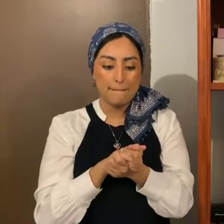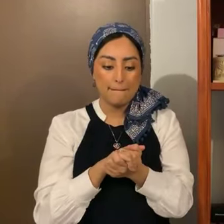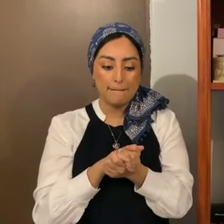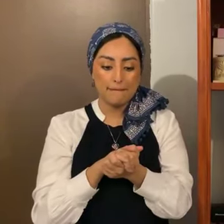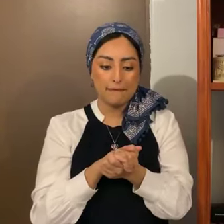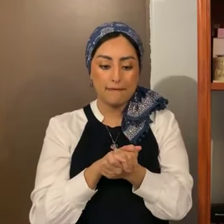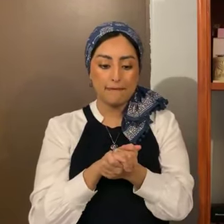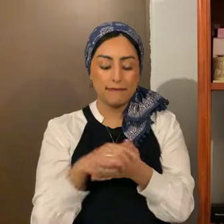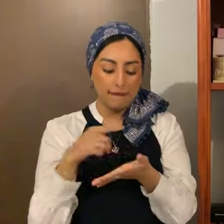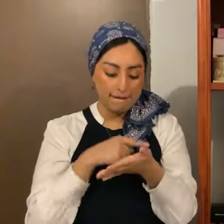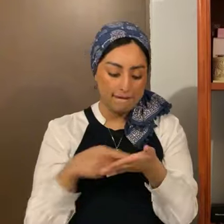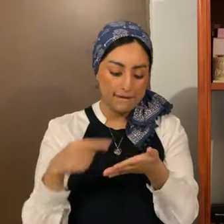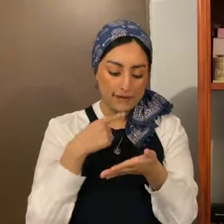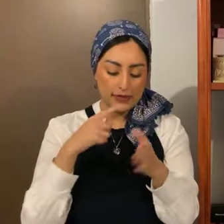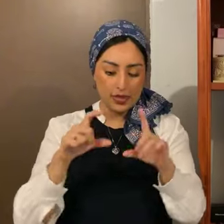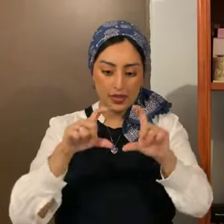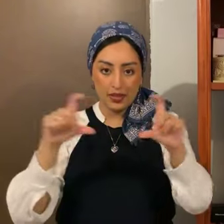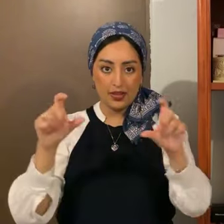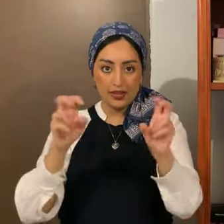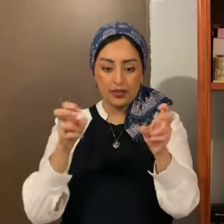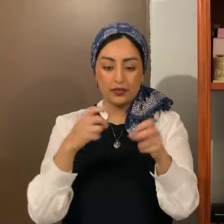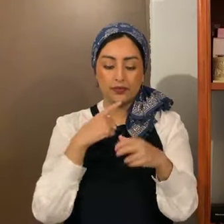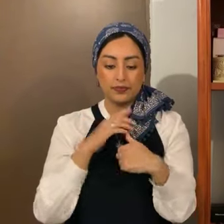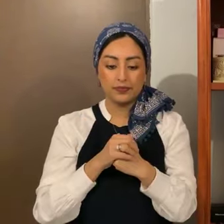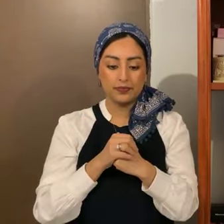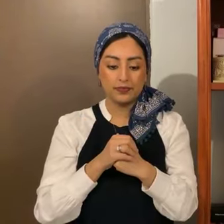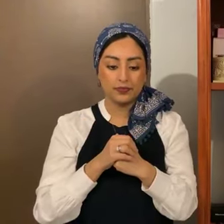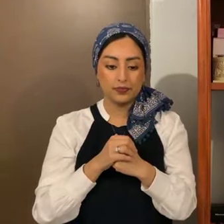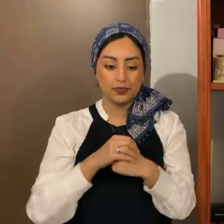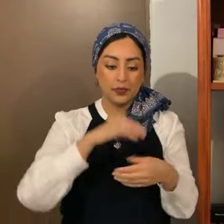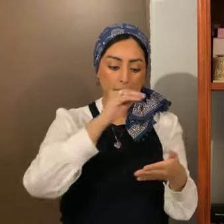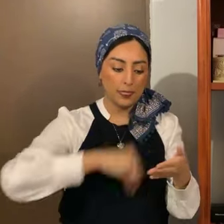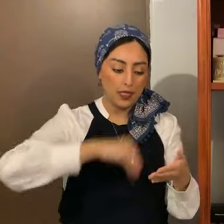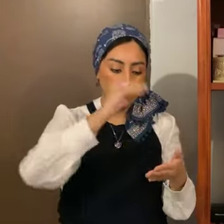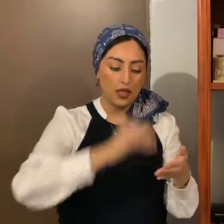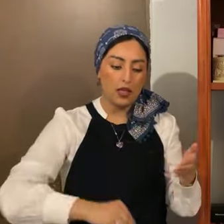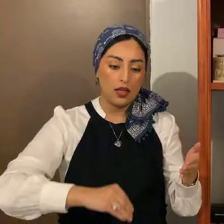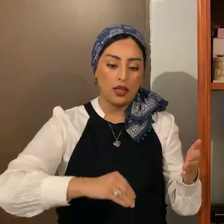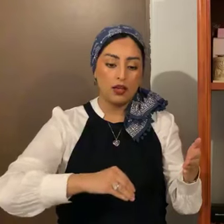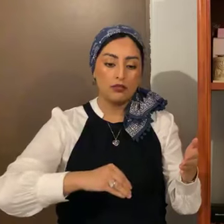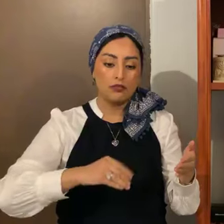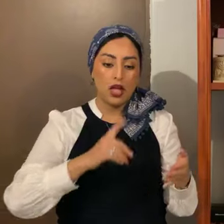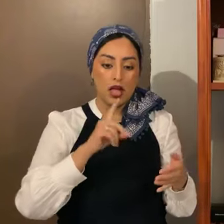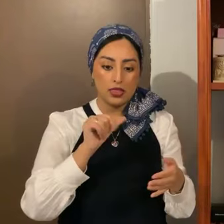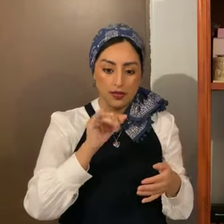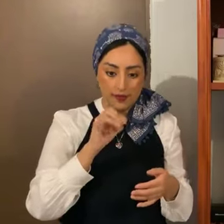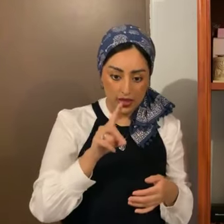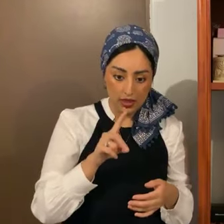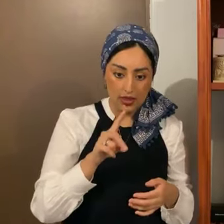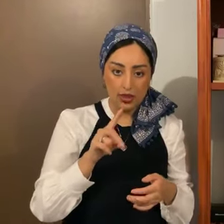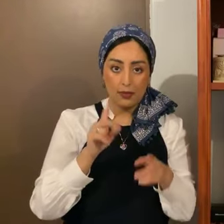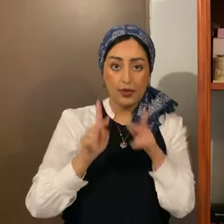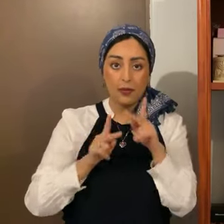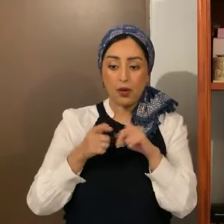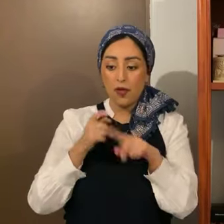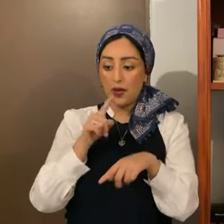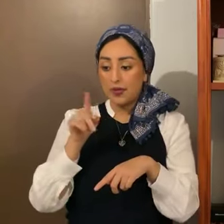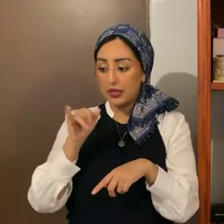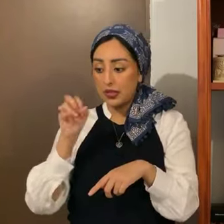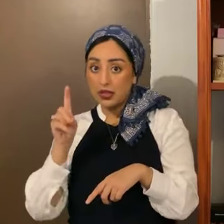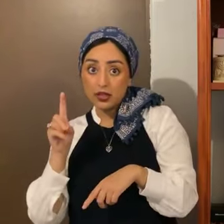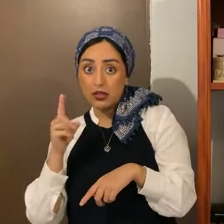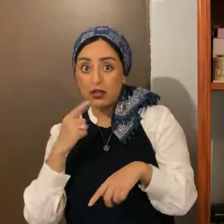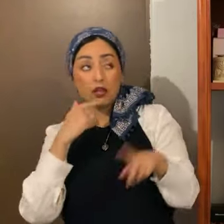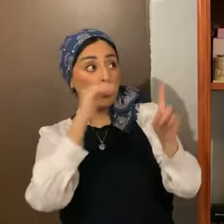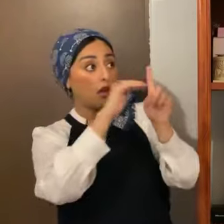ejemplo, el músico principal, más que de David, cuando vinieron los cifeos y dijeron a Shaul: ¿no